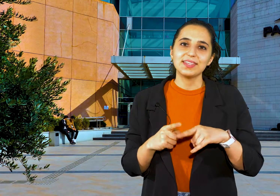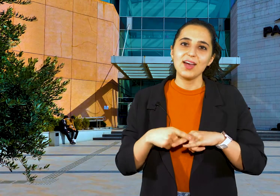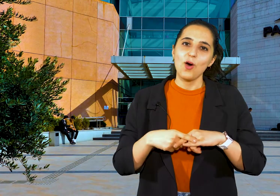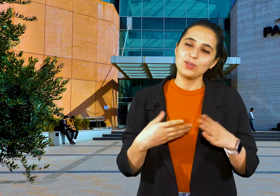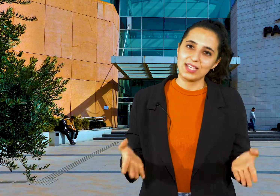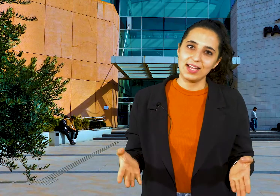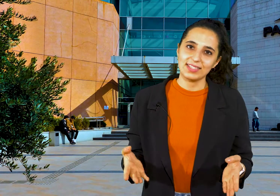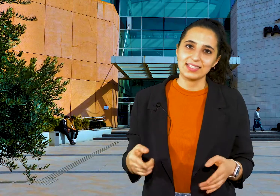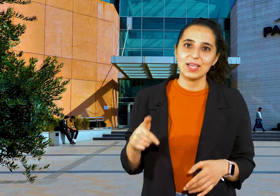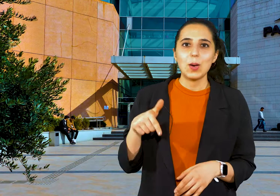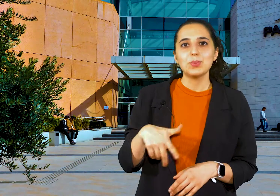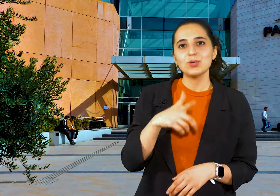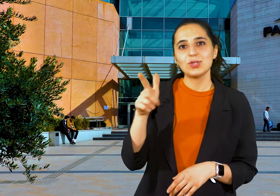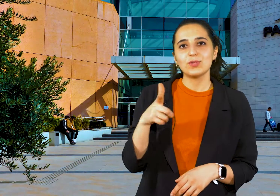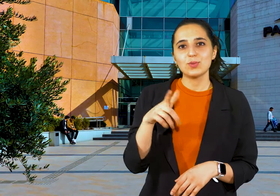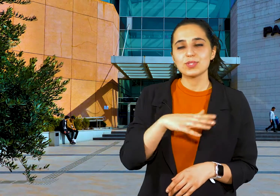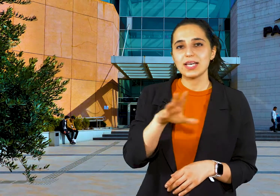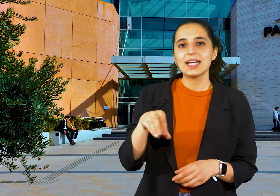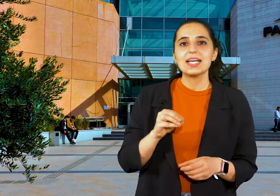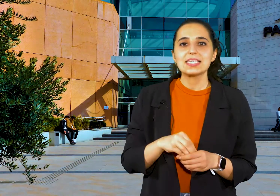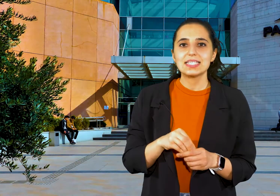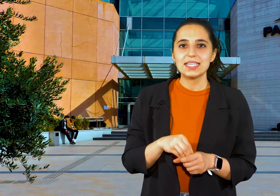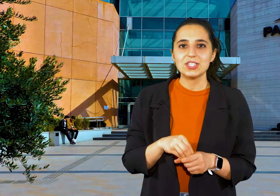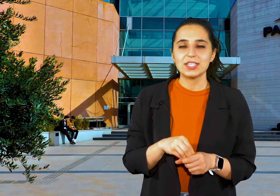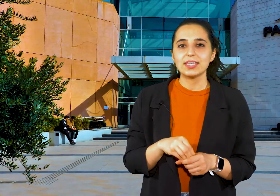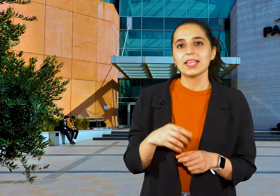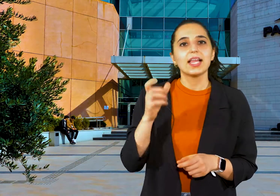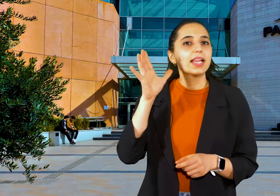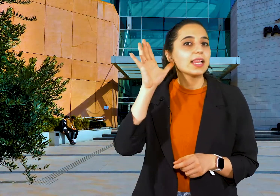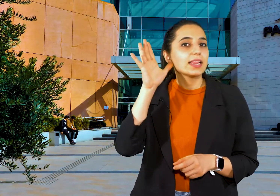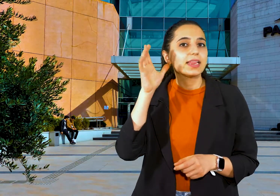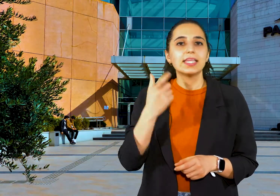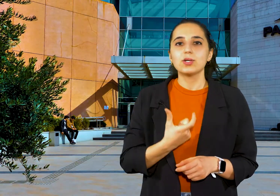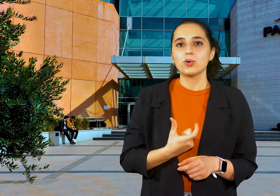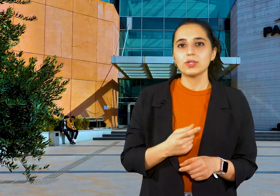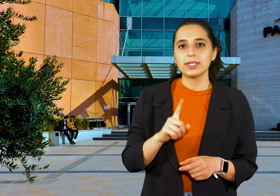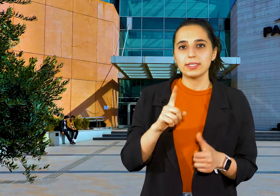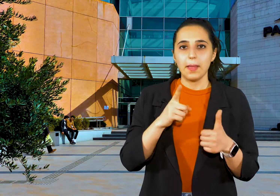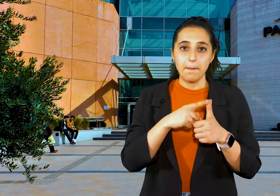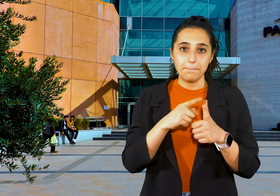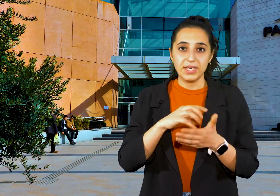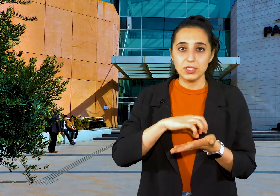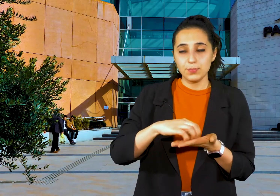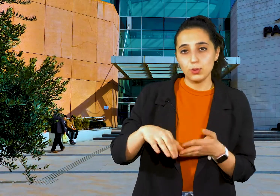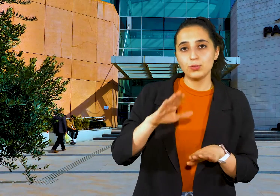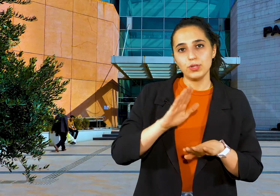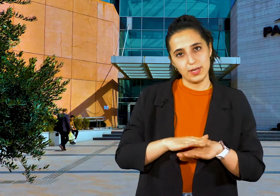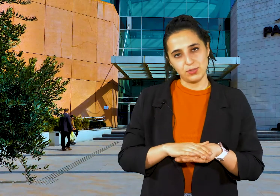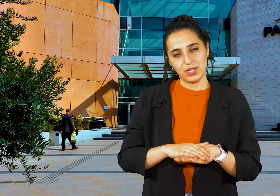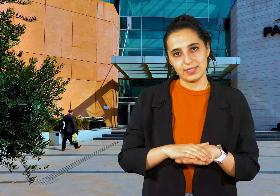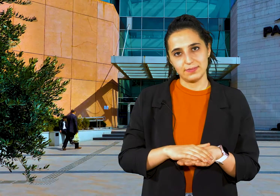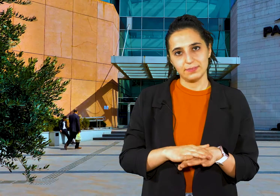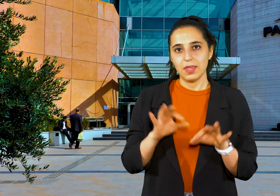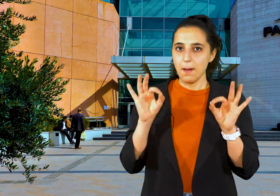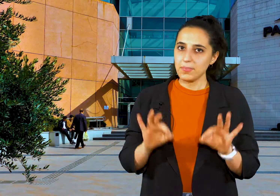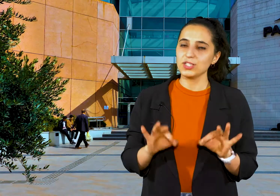TV'ye hoş geldiniz. Bugünkü videomuzda sizler için dini konuların birinci bölümünü yapacağız.